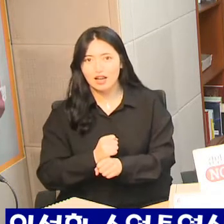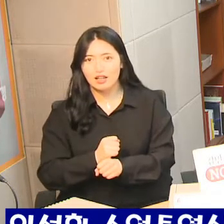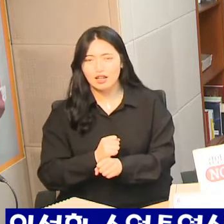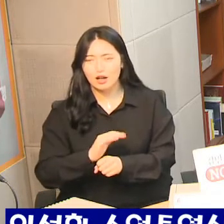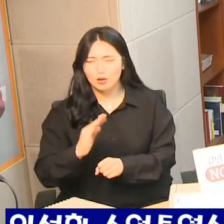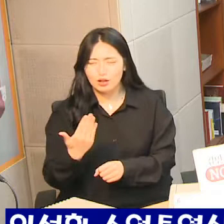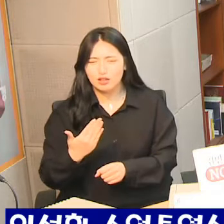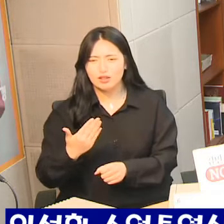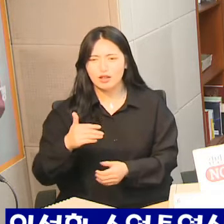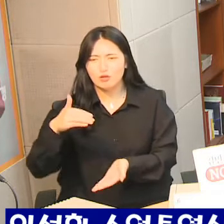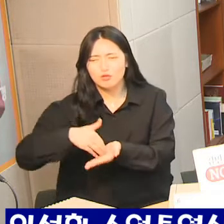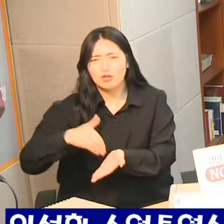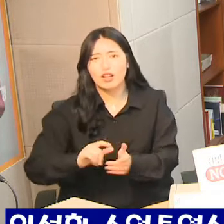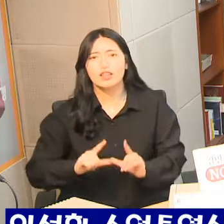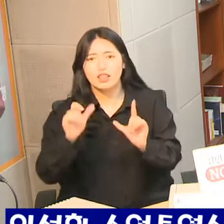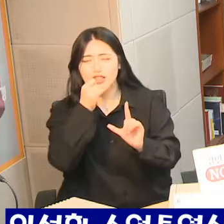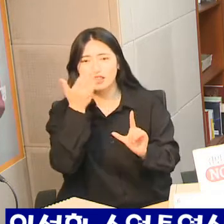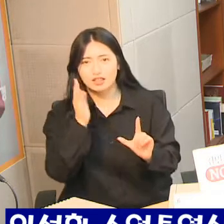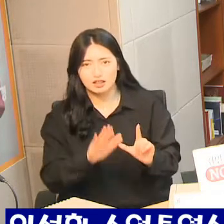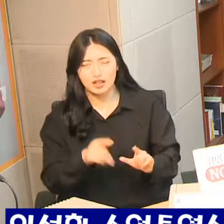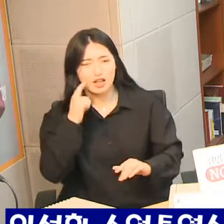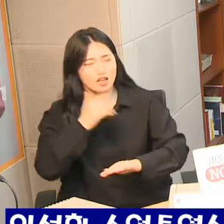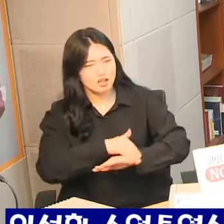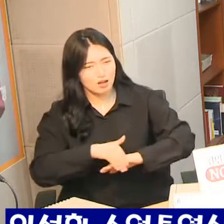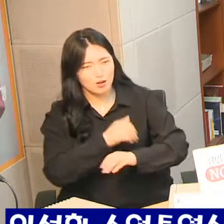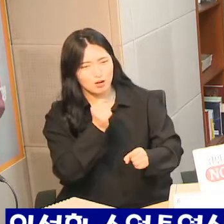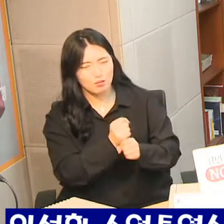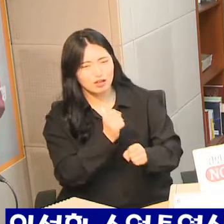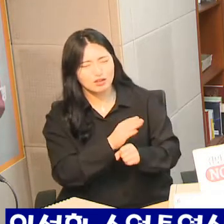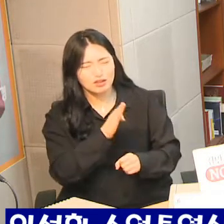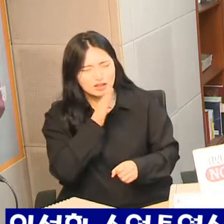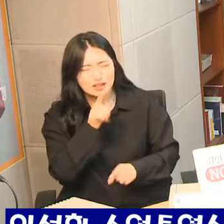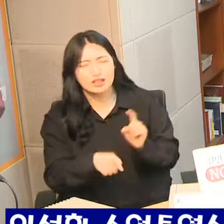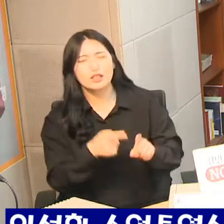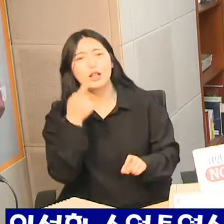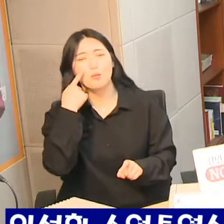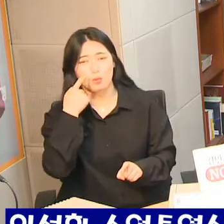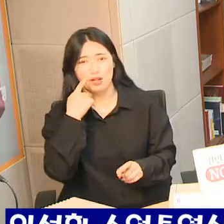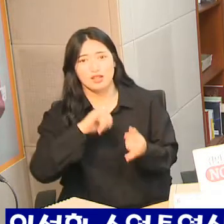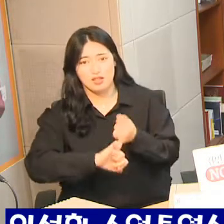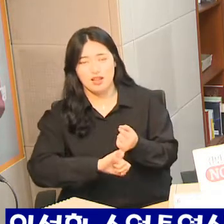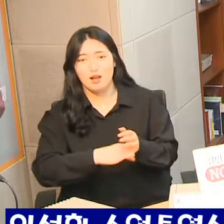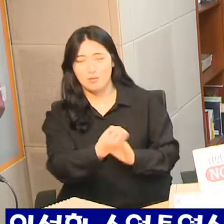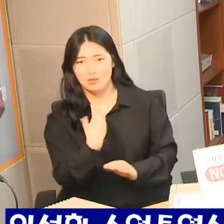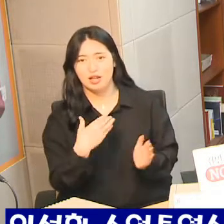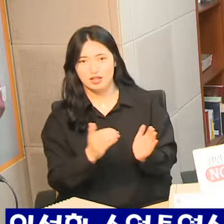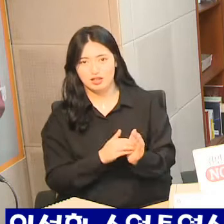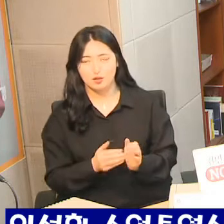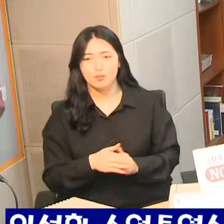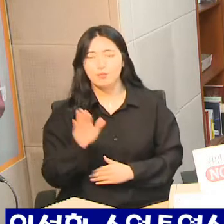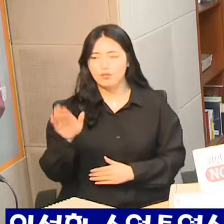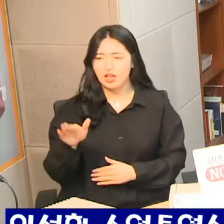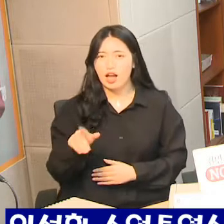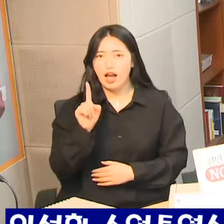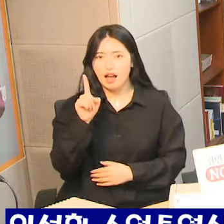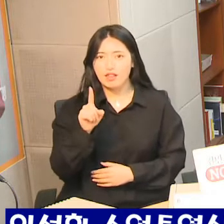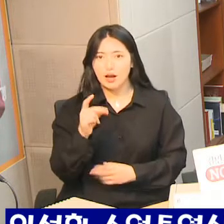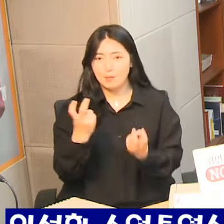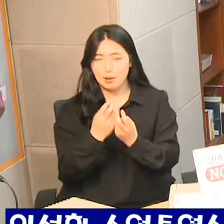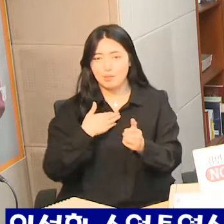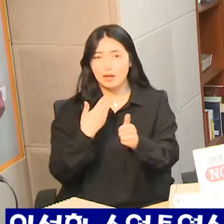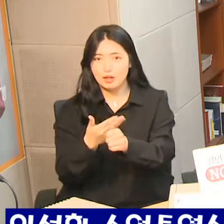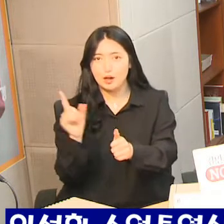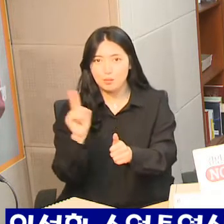날이 많은데 계획표 짜기 실천해봐야겠어요. 라고 하셨어요. 네, 이분께 좀 드릴 수 있는 팁은요. 그냥 네. 머릿속에 그림 그리는